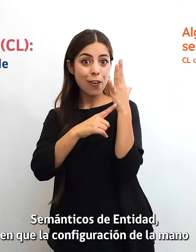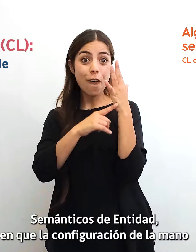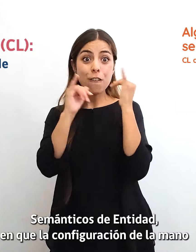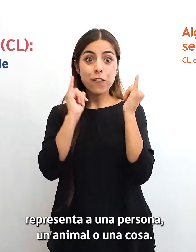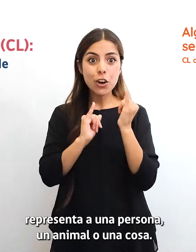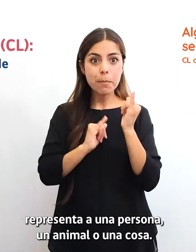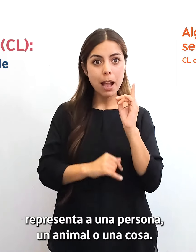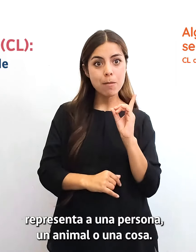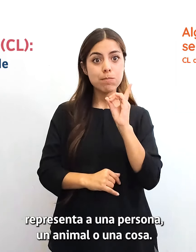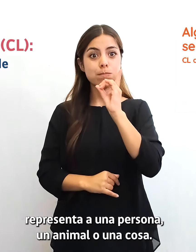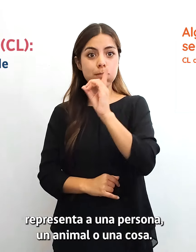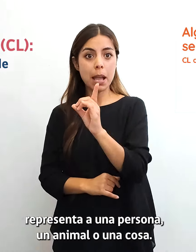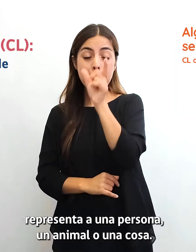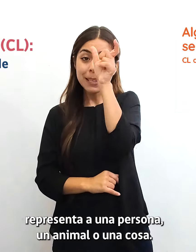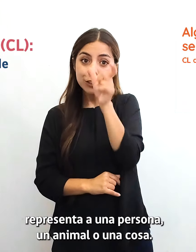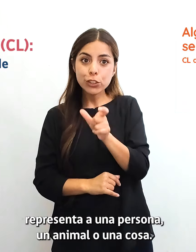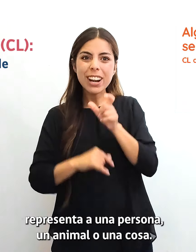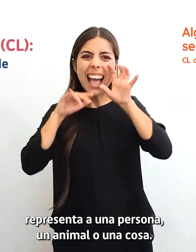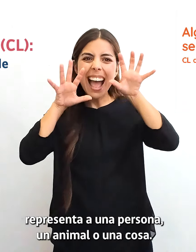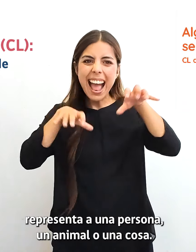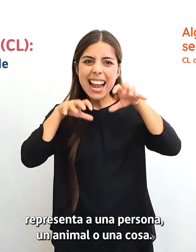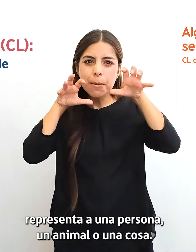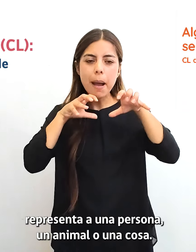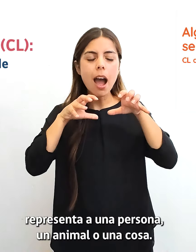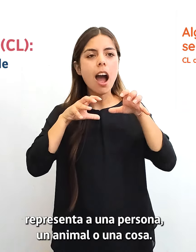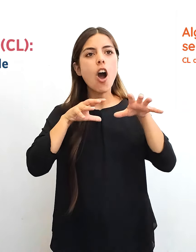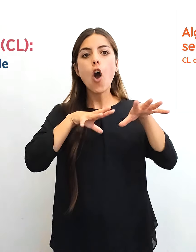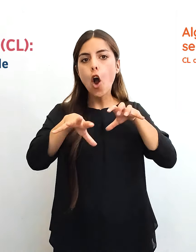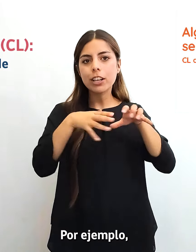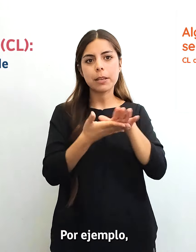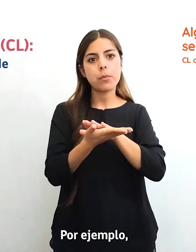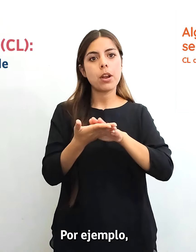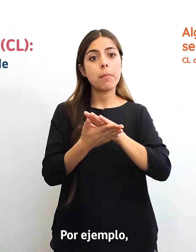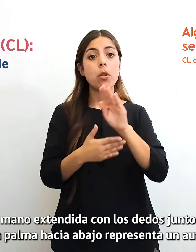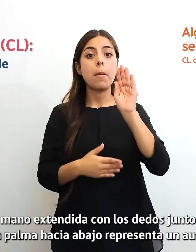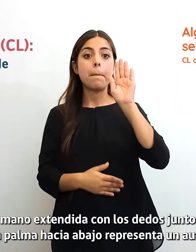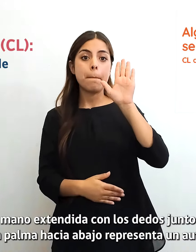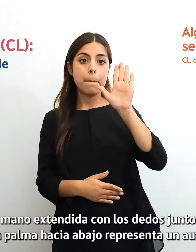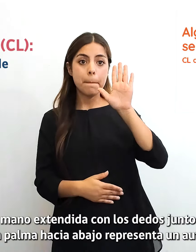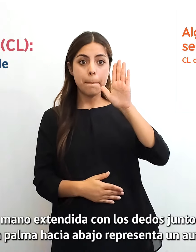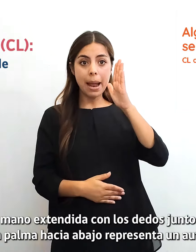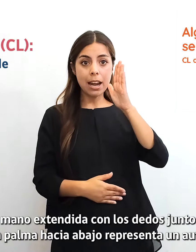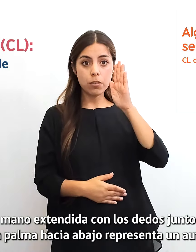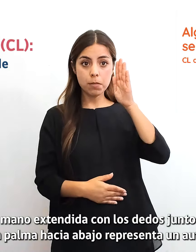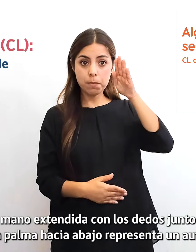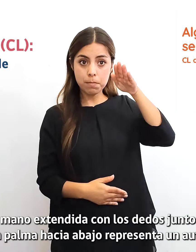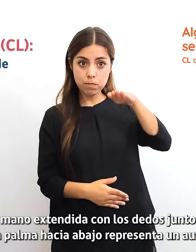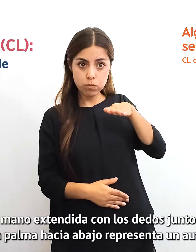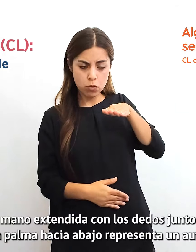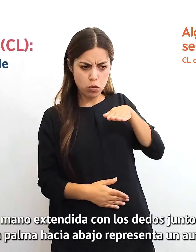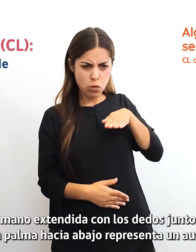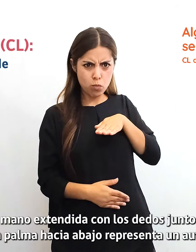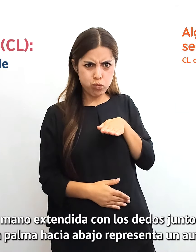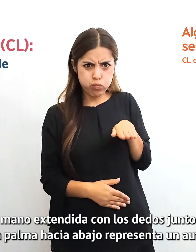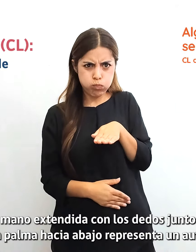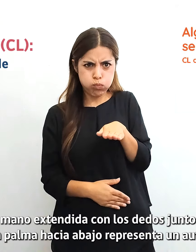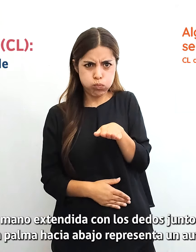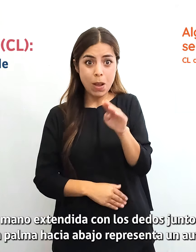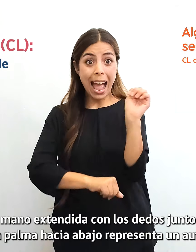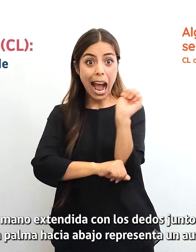mano representa a una persona, un animal o una cosa. Por ejemplo, la mano extendida con los dedos juntos y la palma hacia abajo representa